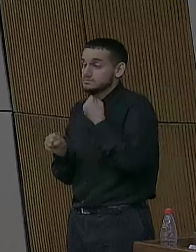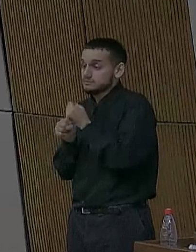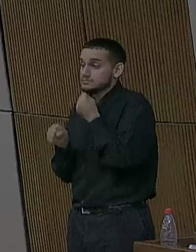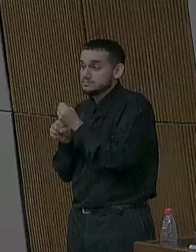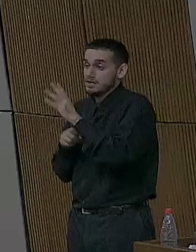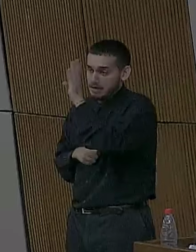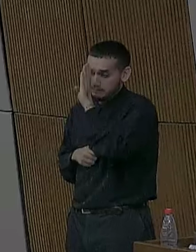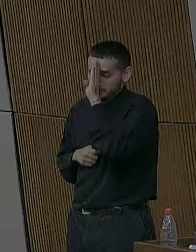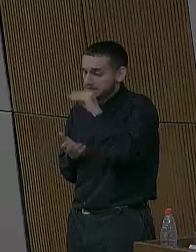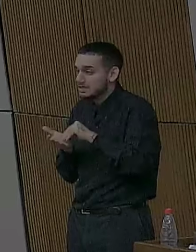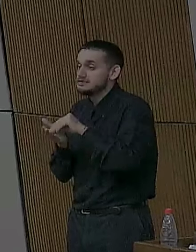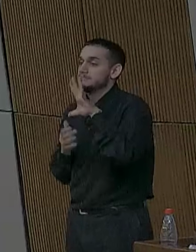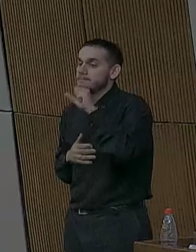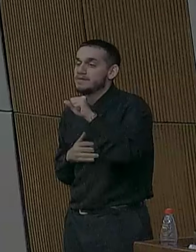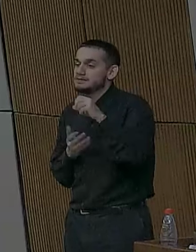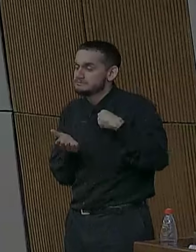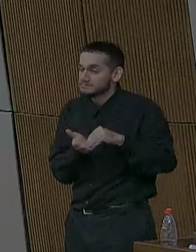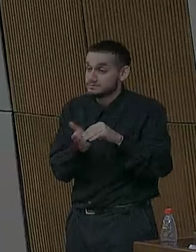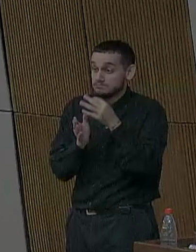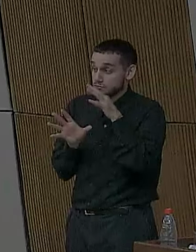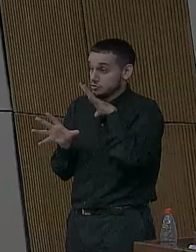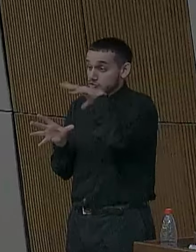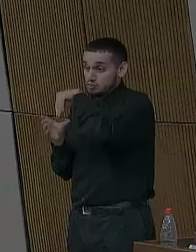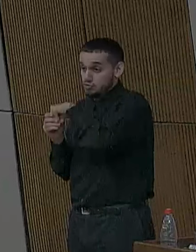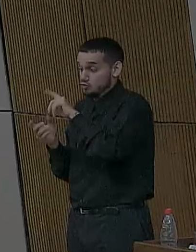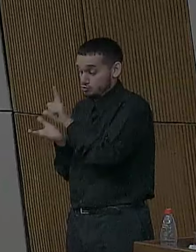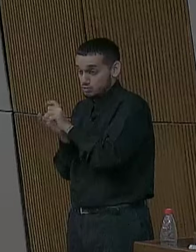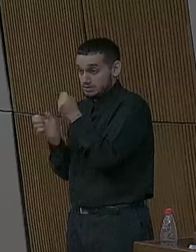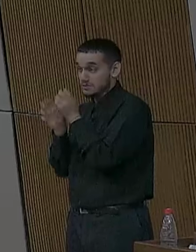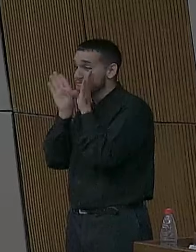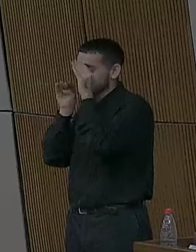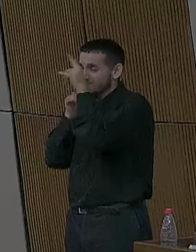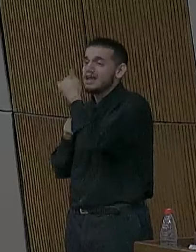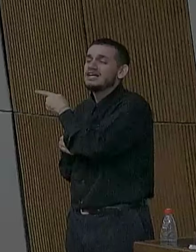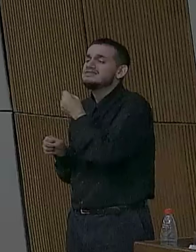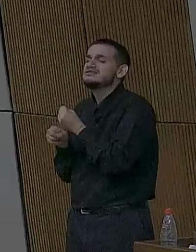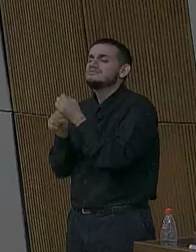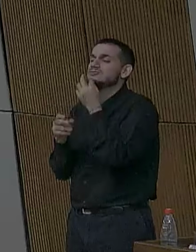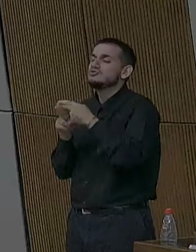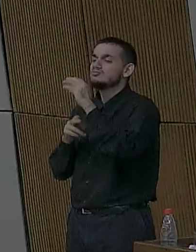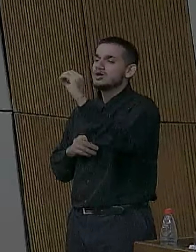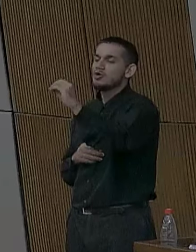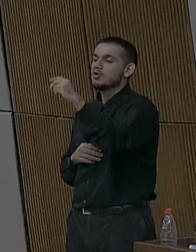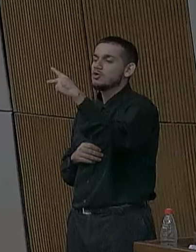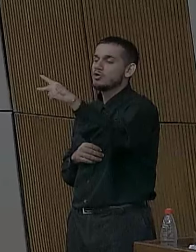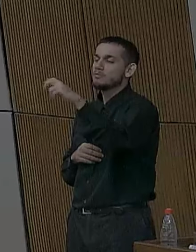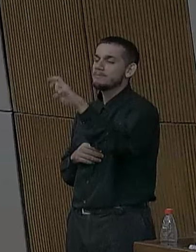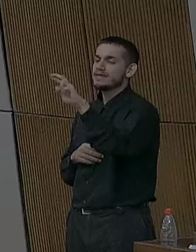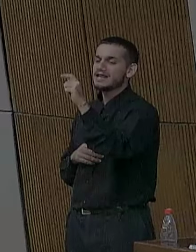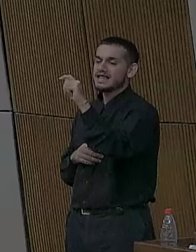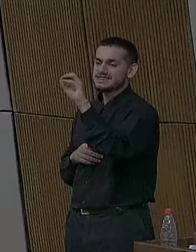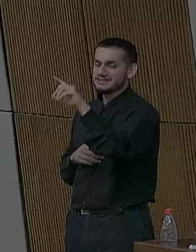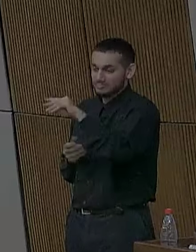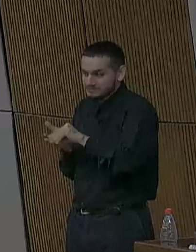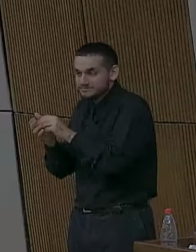a veces a ser más operativos. El sector es muy crítico, el sector siempre tuvo buenos debates, pero